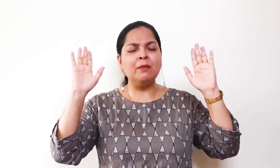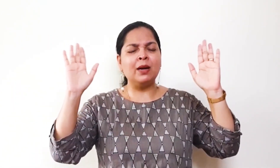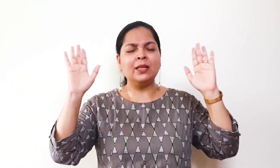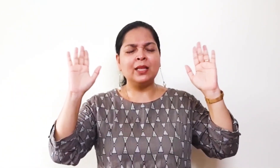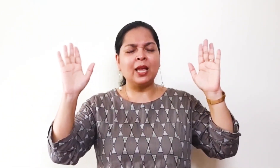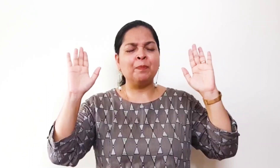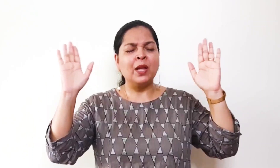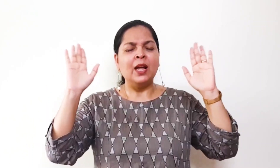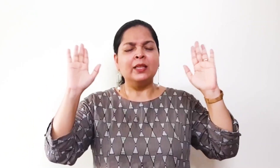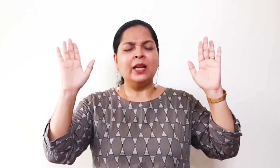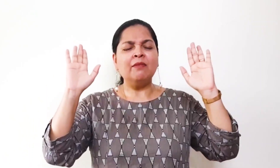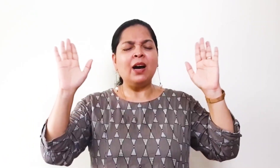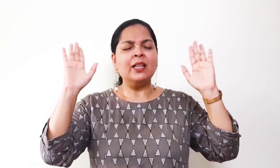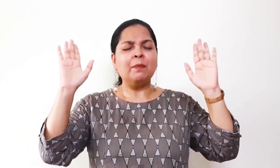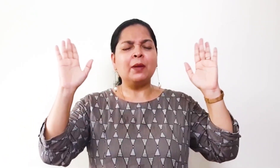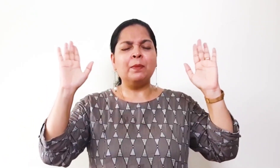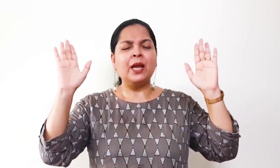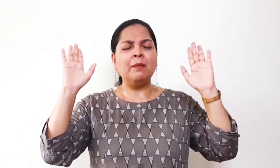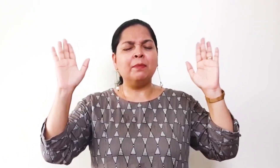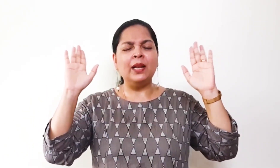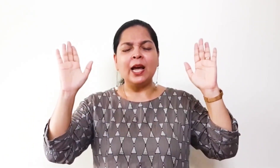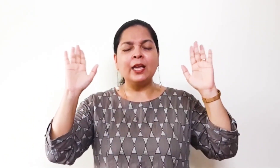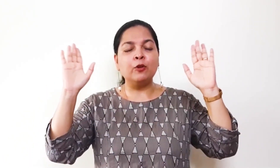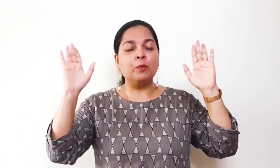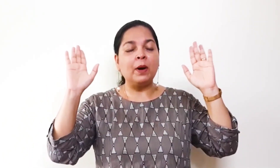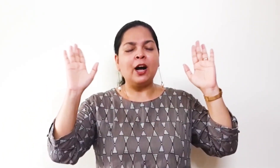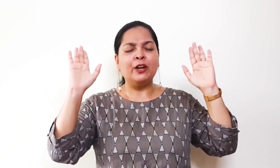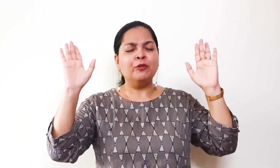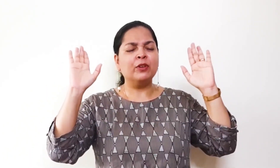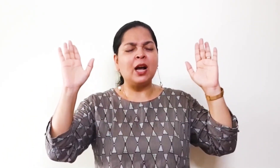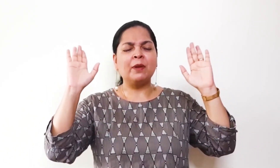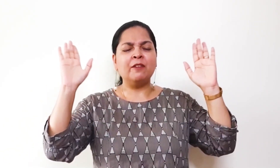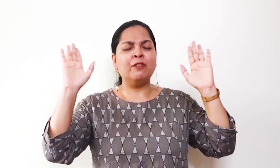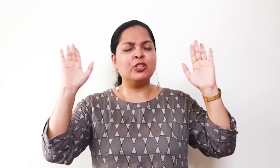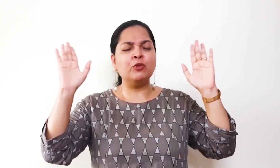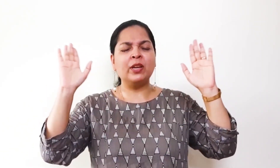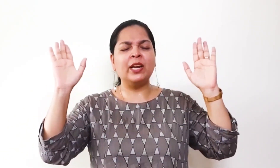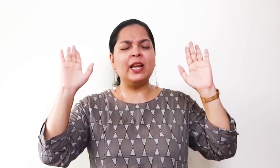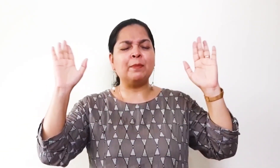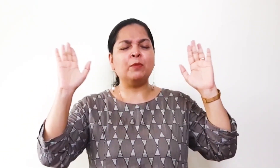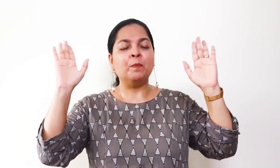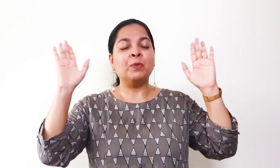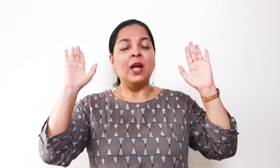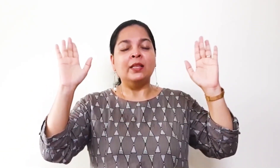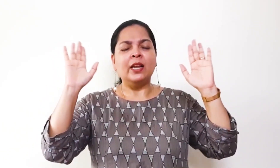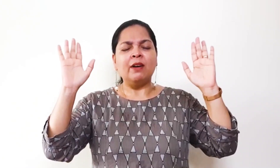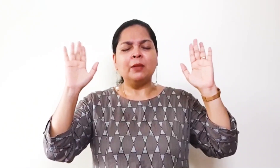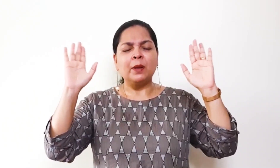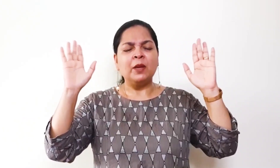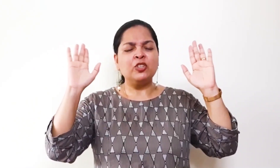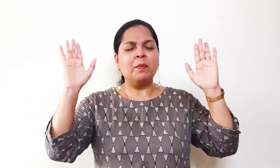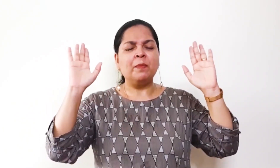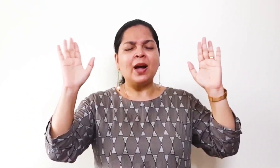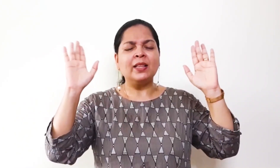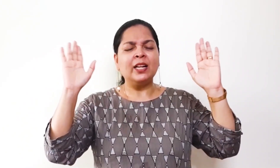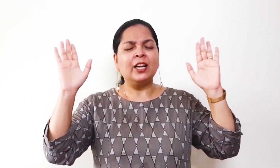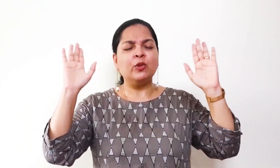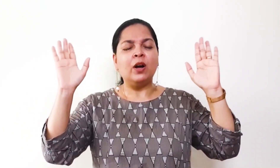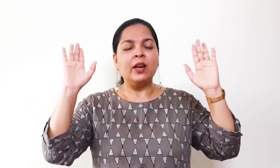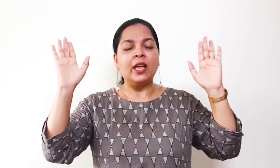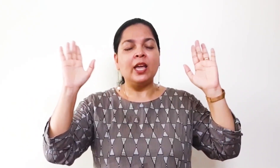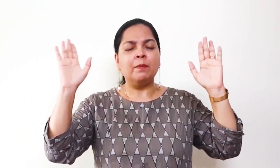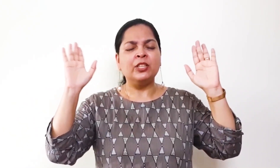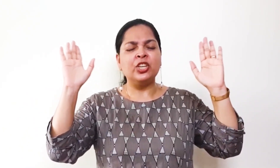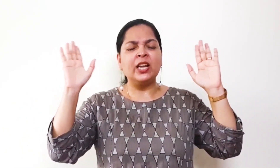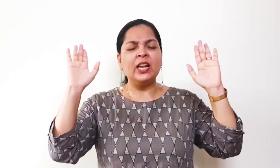हैं, महिमा देते हैं। धन्यवाद आपके प्रेम, भलाई, कृपा, अनुग्रह, आपके वचनों के लिए प्रभु। धन्यवाद परमेश्वर, मैं प्रार्थना करती